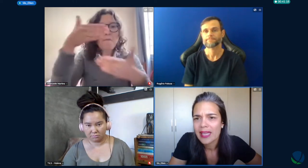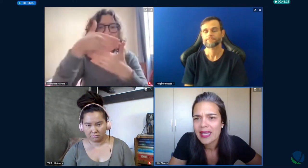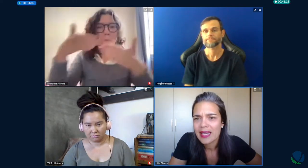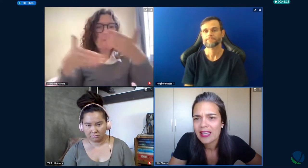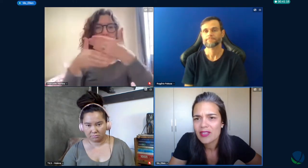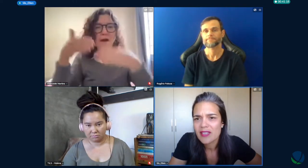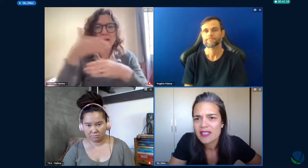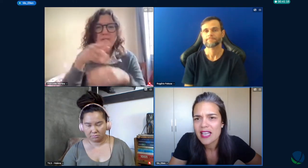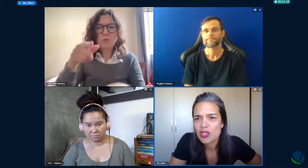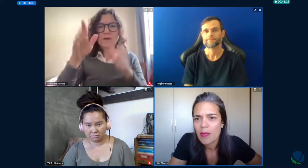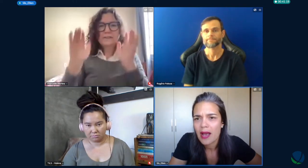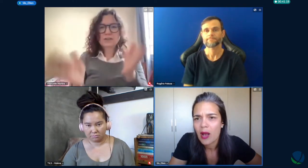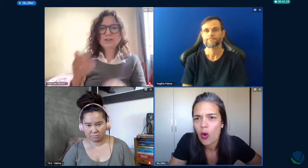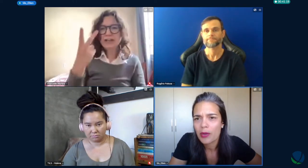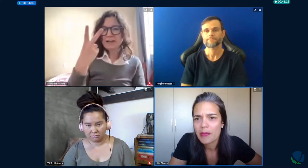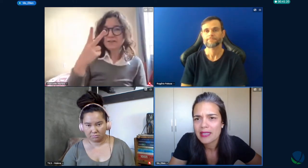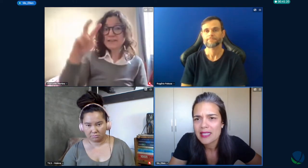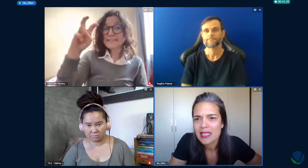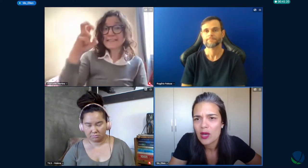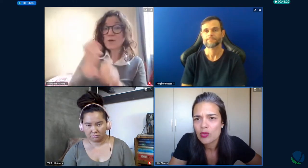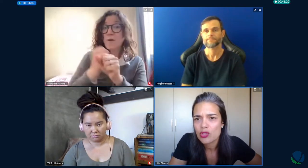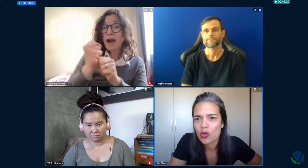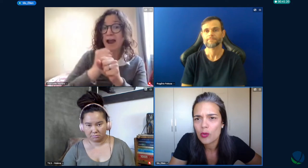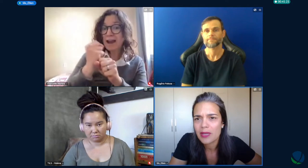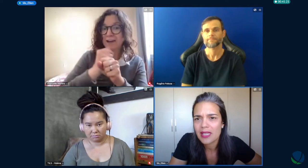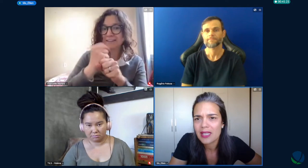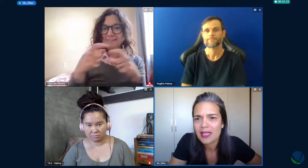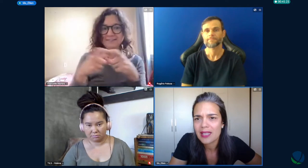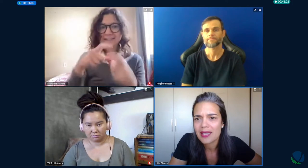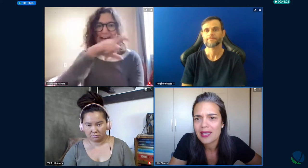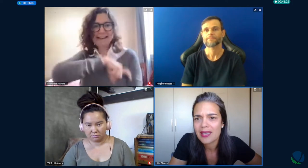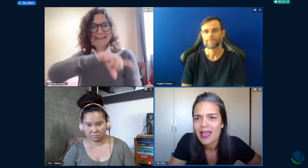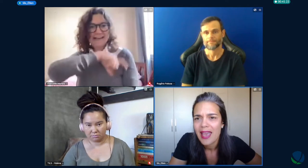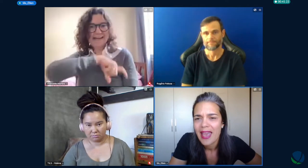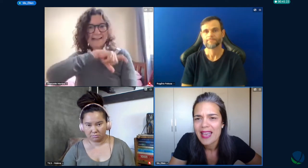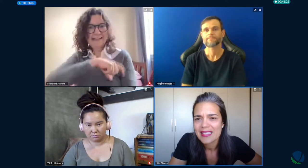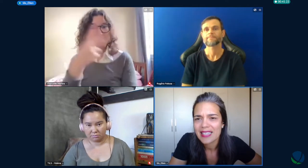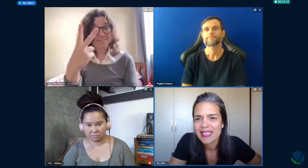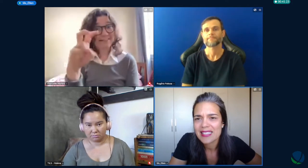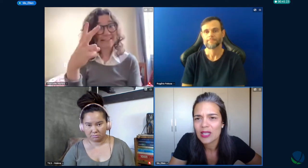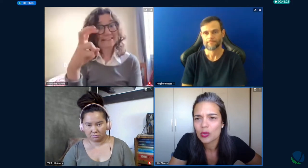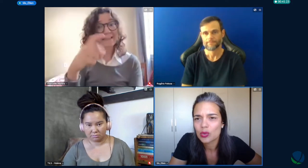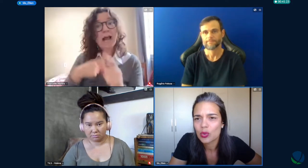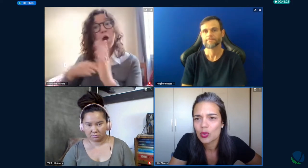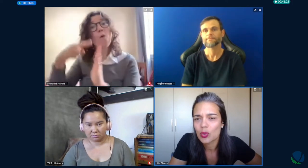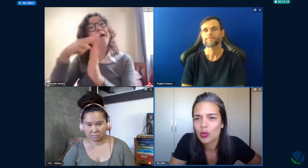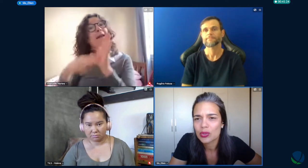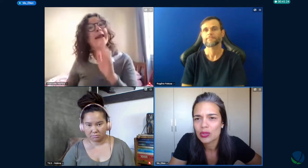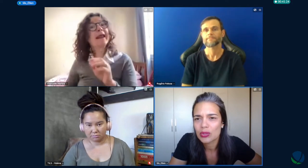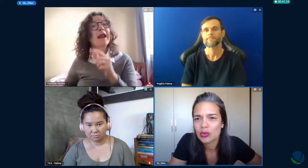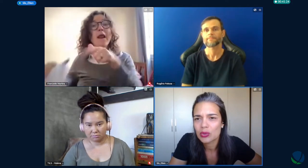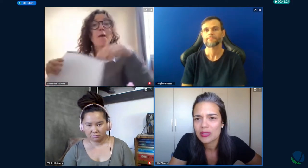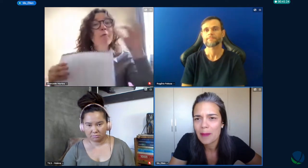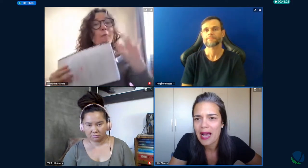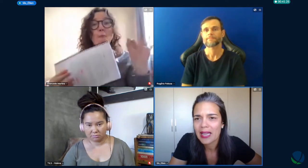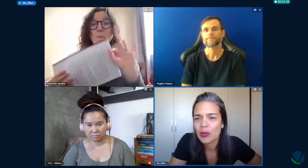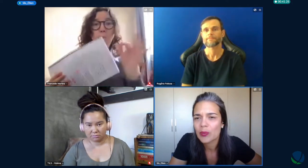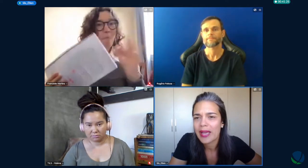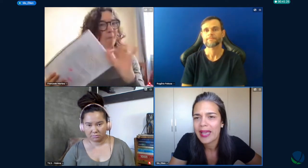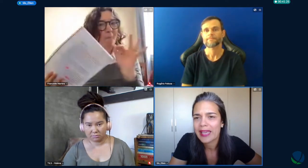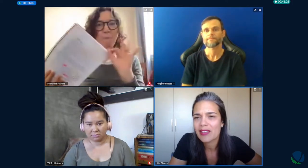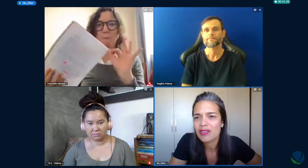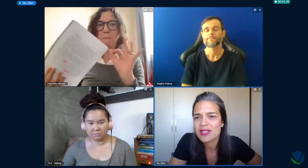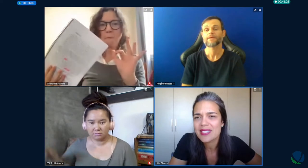Eu queria que você fizesse uma complementação sobre essa questão do